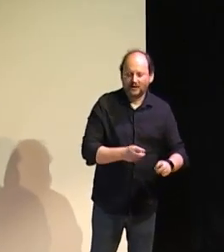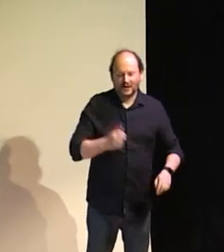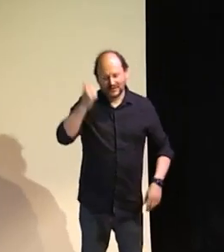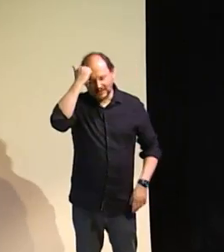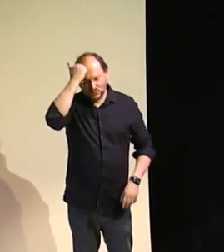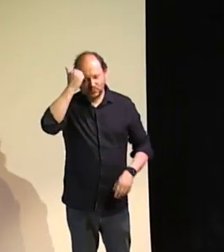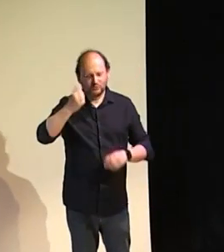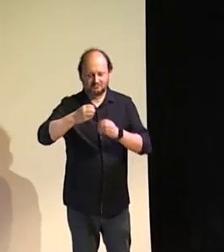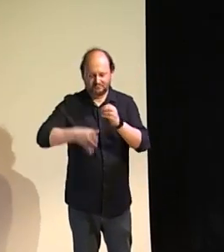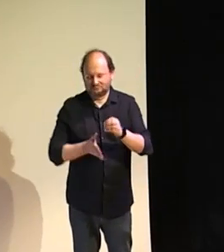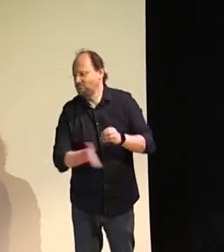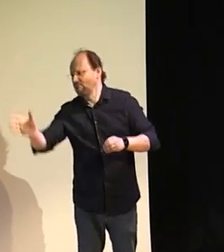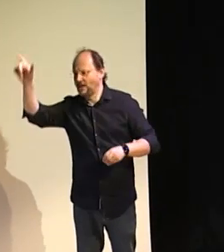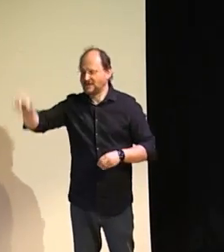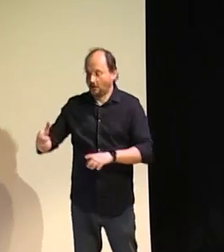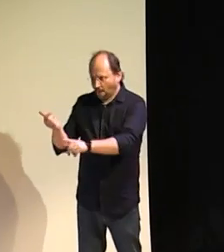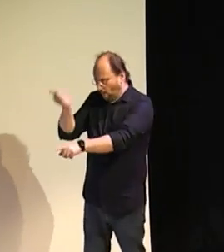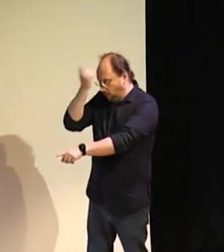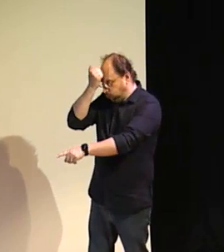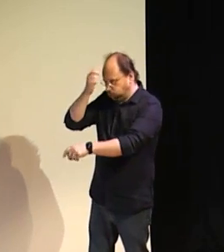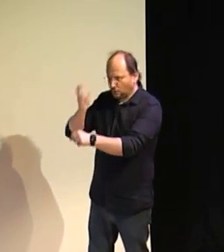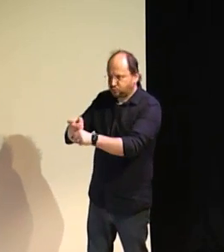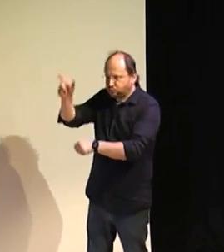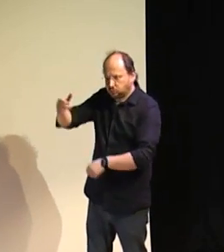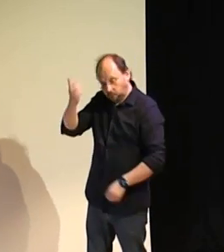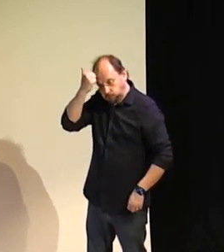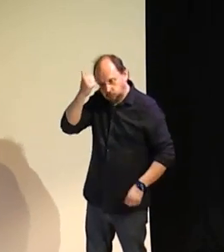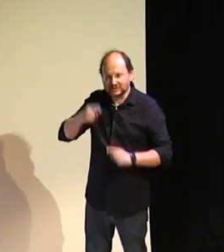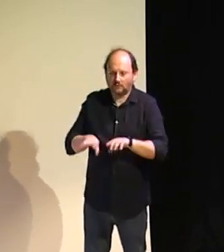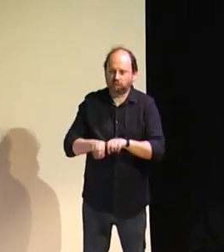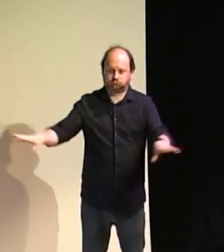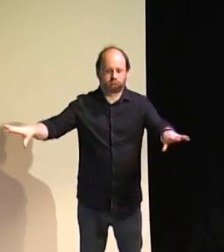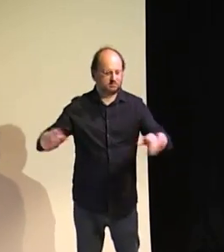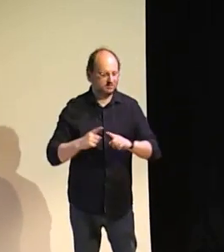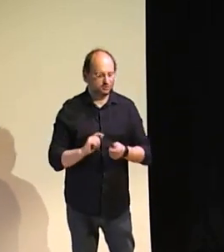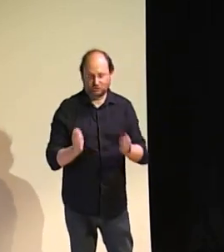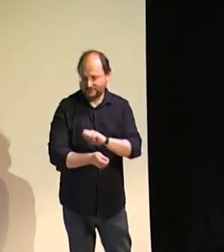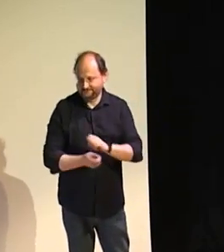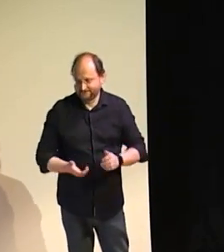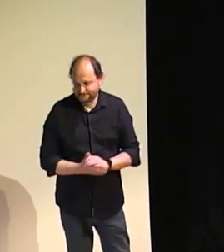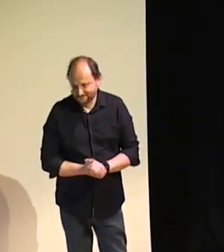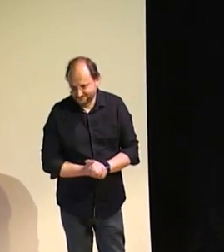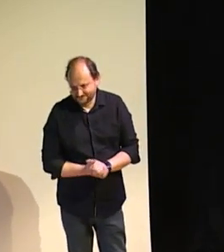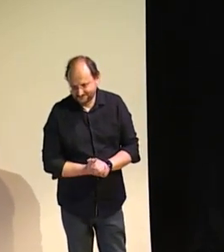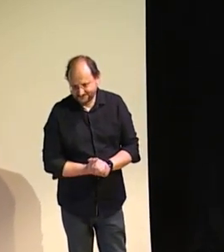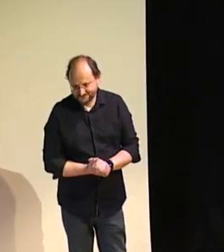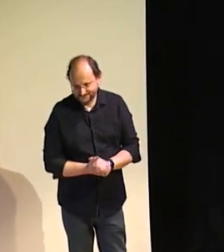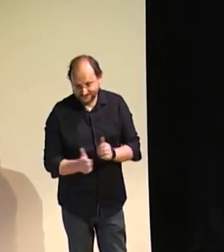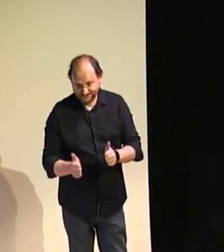sens de dur, les 2 points sous côte à côte. Et il y a eu une variante pour dire il est têtu, donc sa tête elle est dure comme